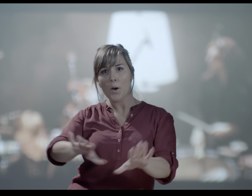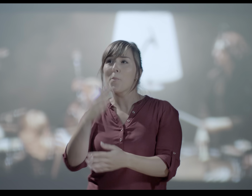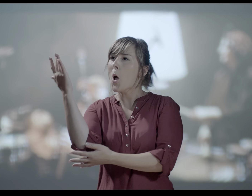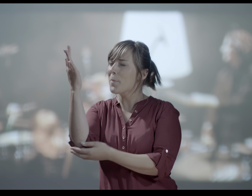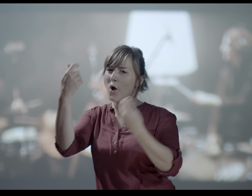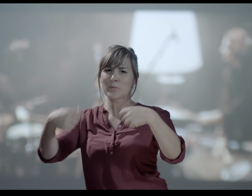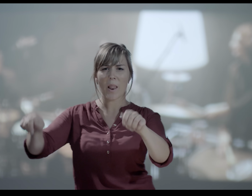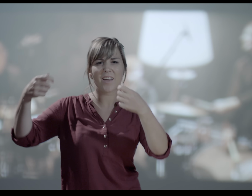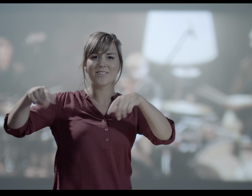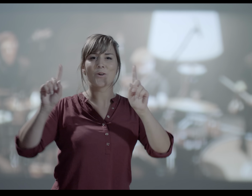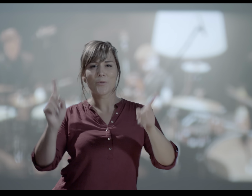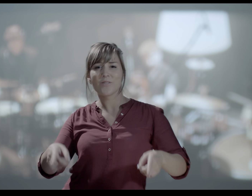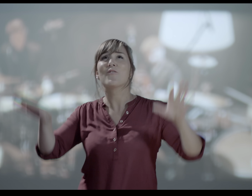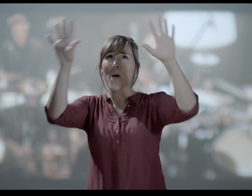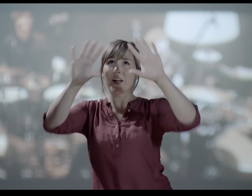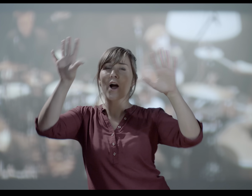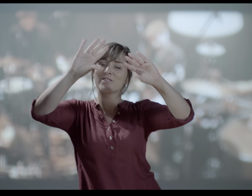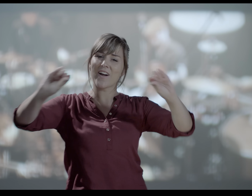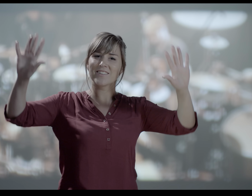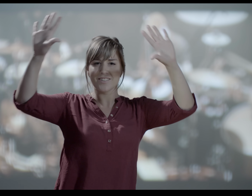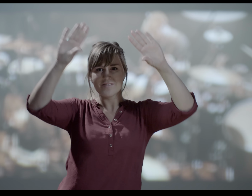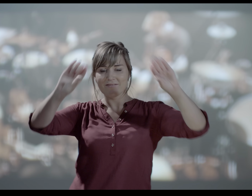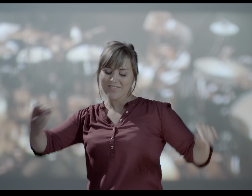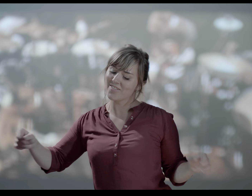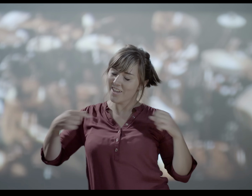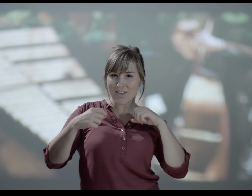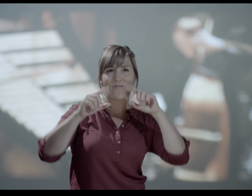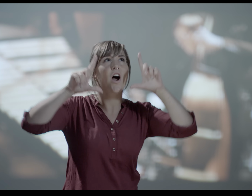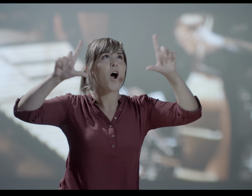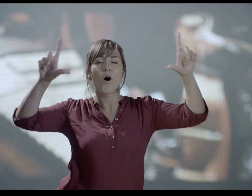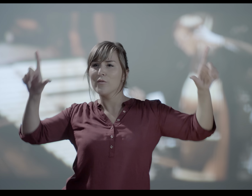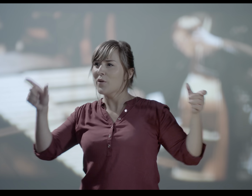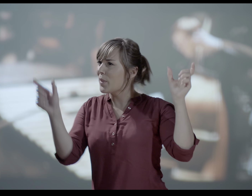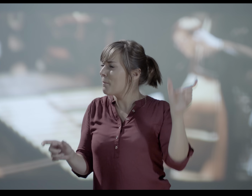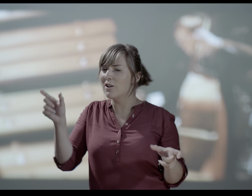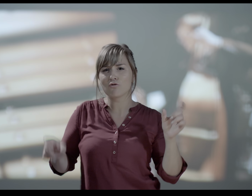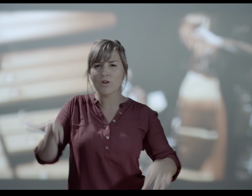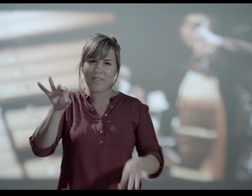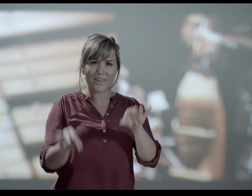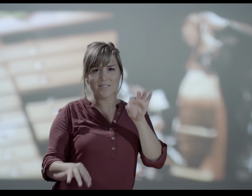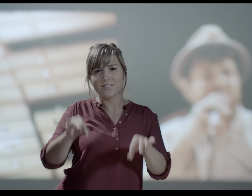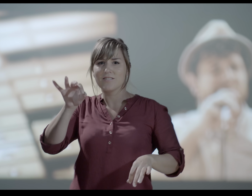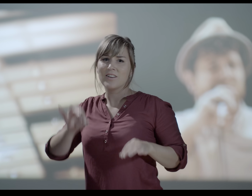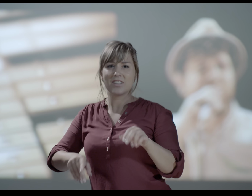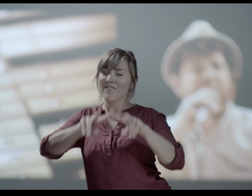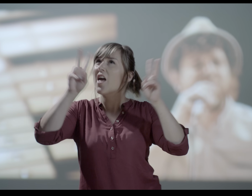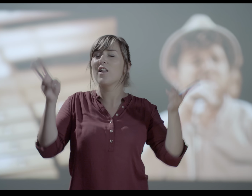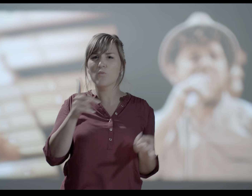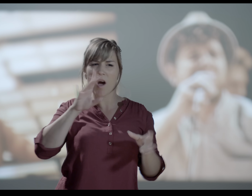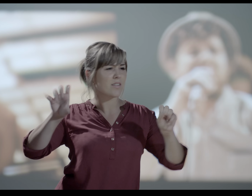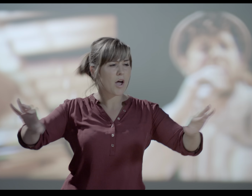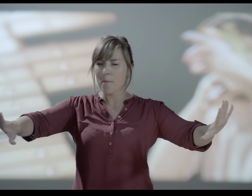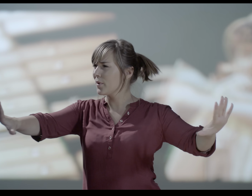Bäume aus Plastik und Wolken aus Watte Ich wach auf, wie Menschen, Statisten Die